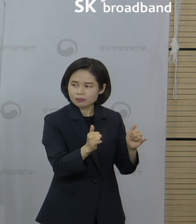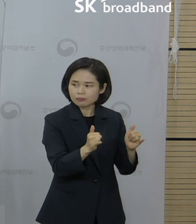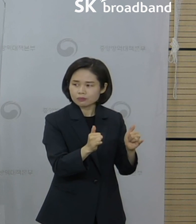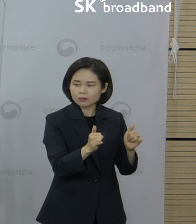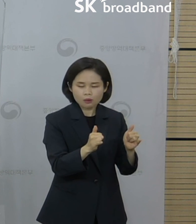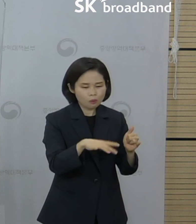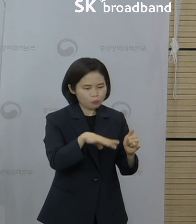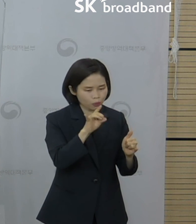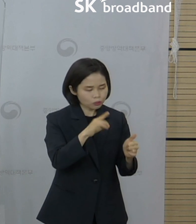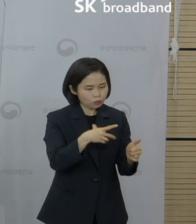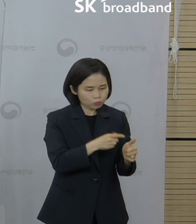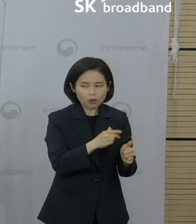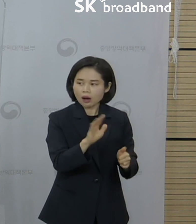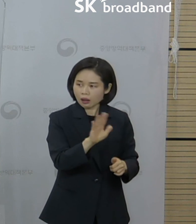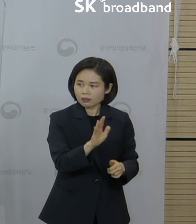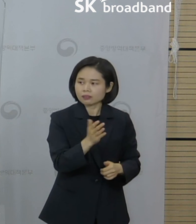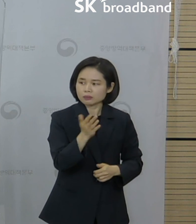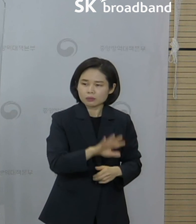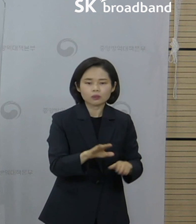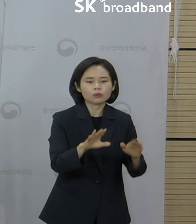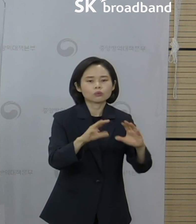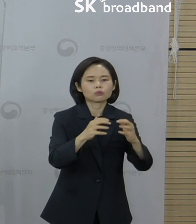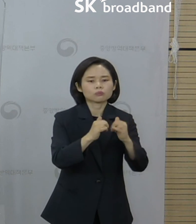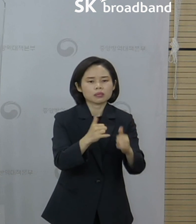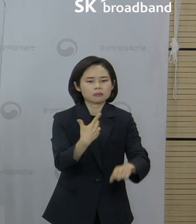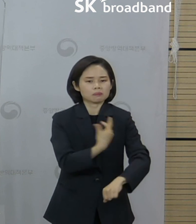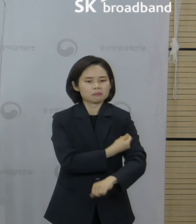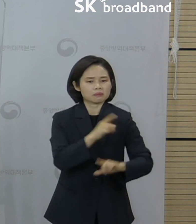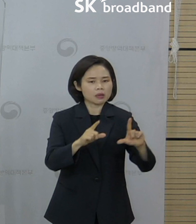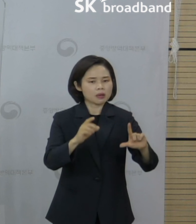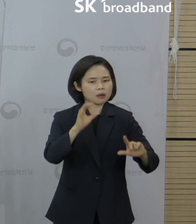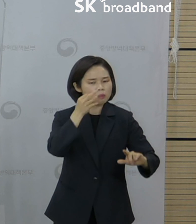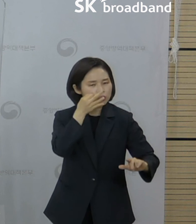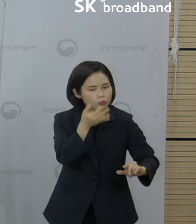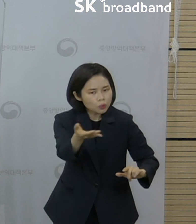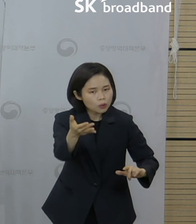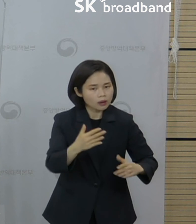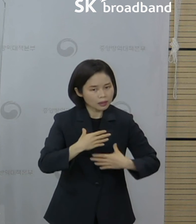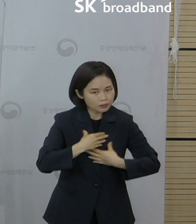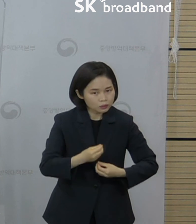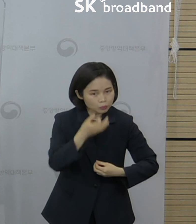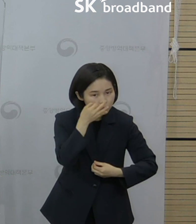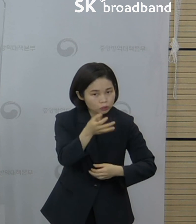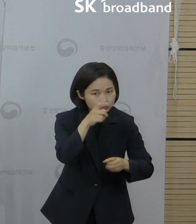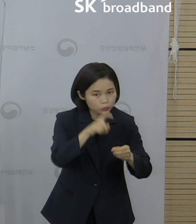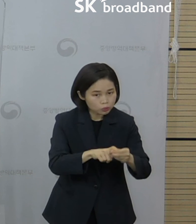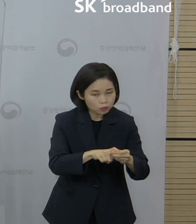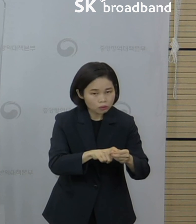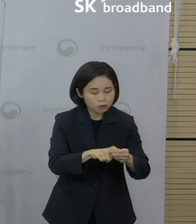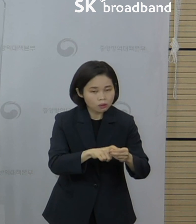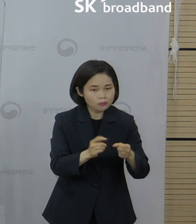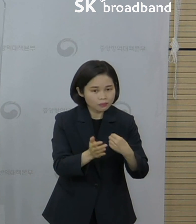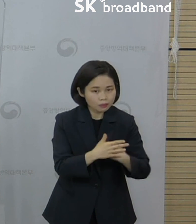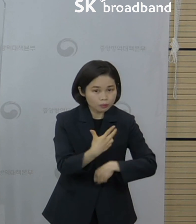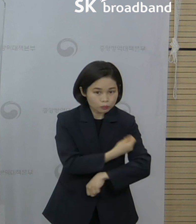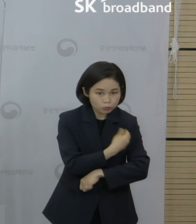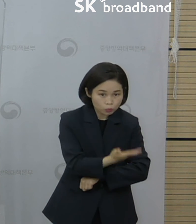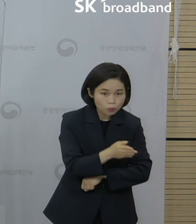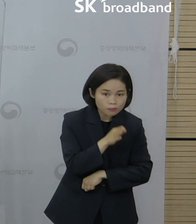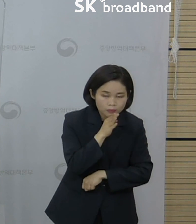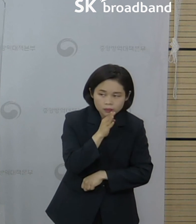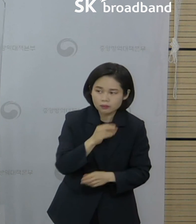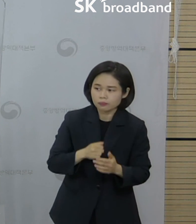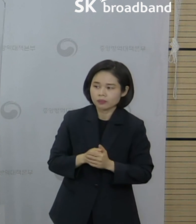했다는 답변으로 이해하면 될지 한 번 더 질문 주셨습니다. 네, 우선 접종 순위에 이제 그 여러 카테고리 중에 하나가 이제